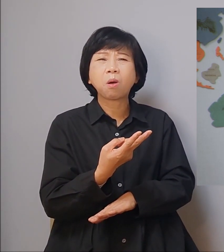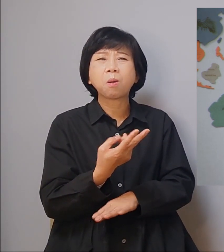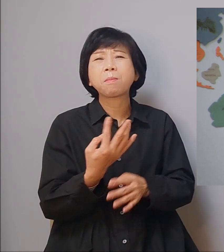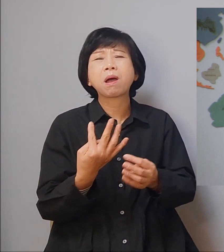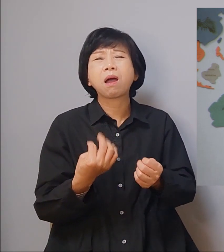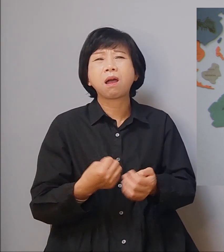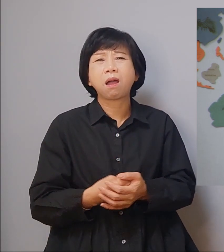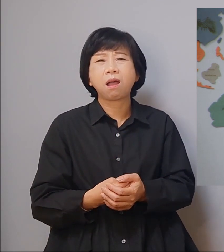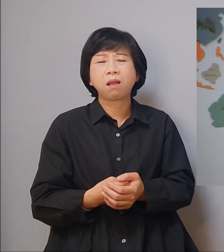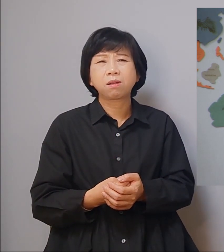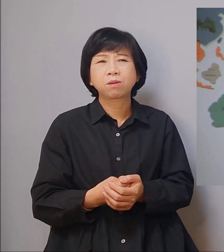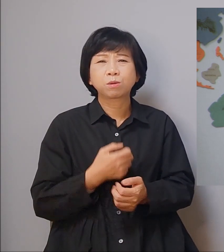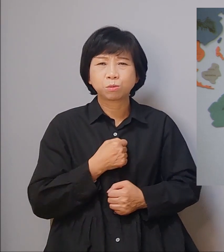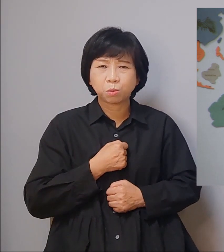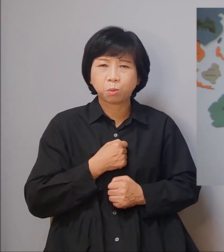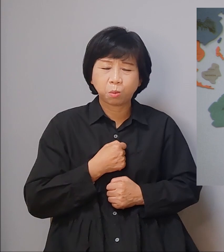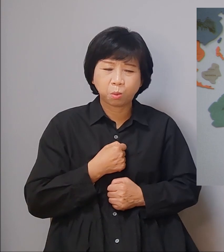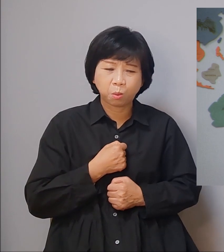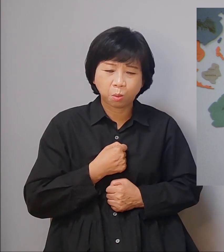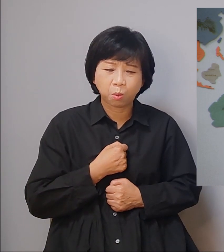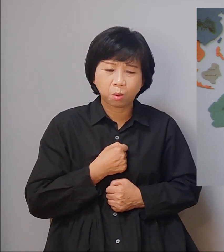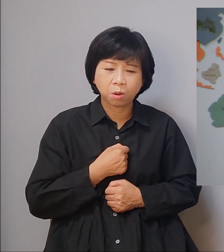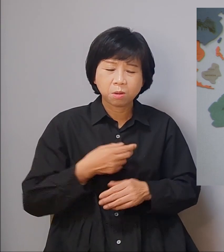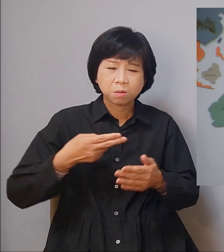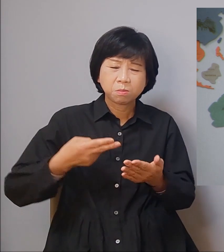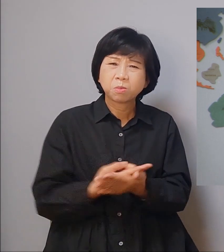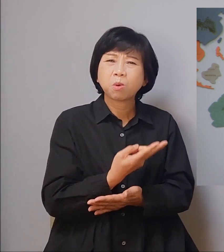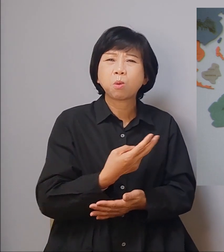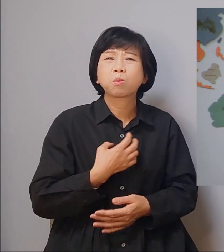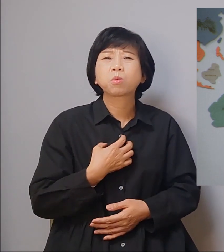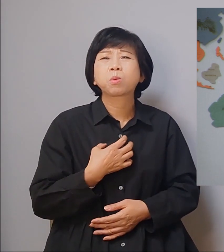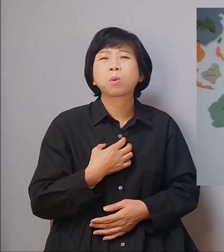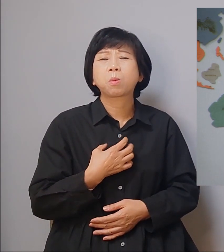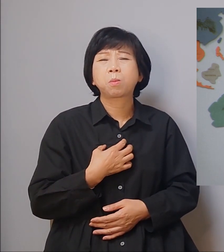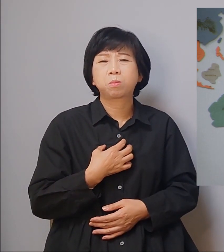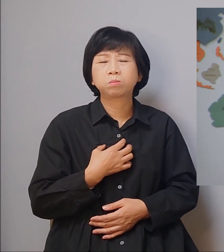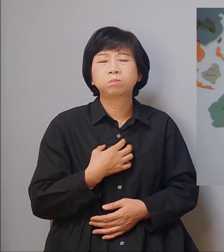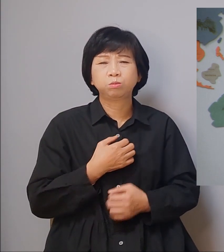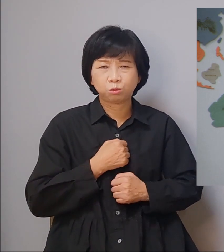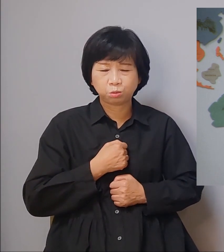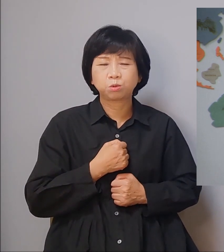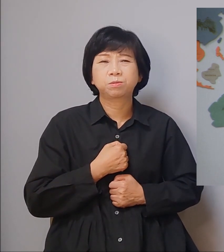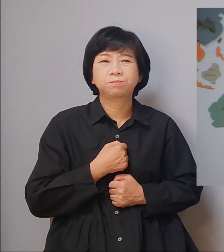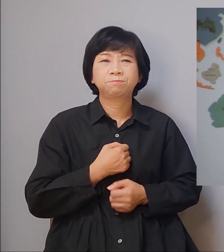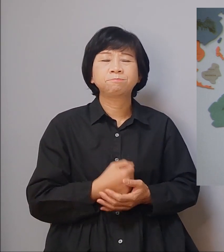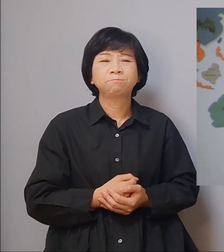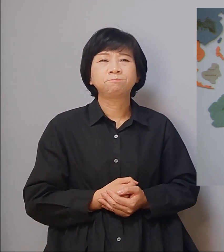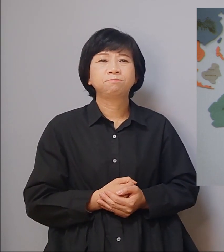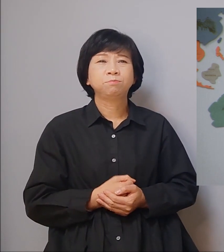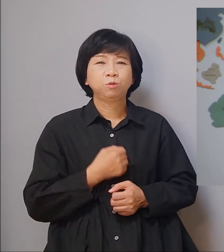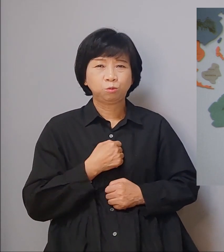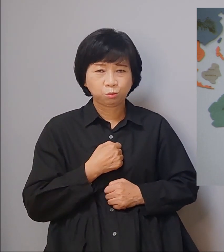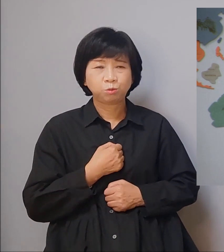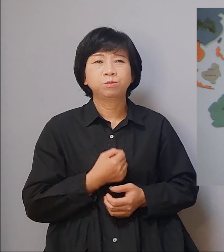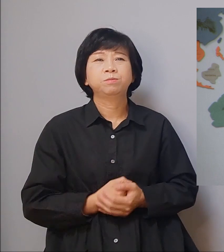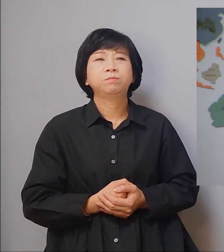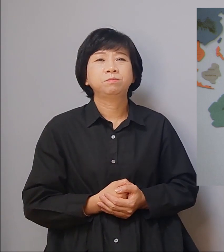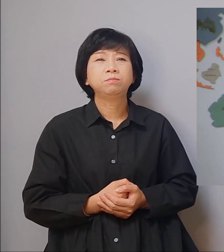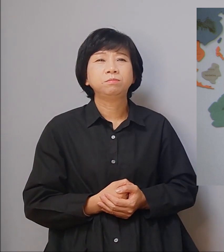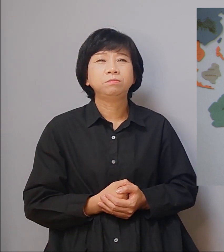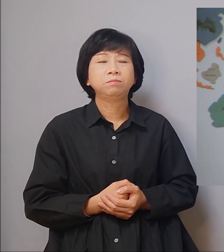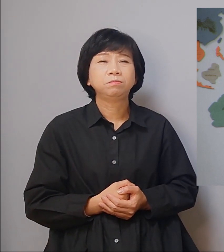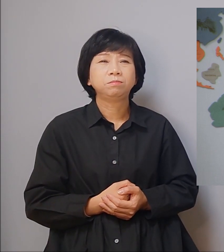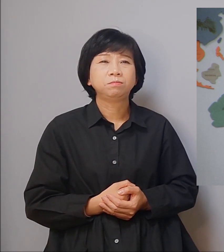걸 밟고 오셔야 돼요. 살금살금. 넘어지시면 안 되니까 조심조심. 아이들도 어르신들도